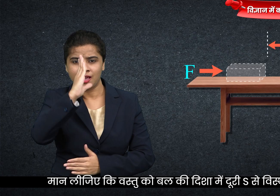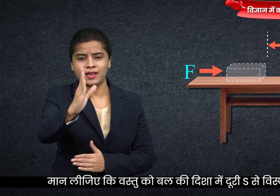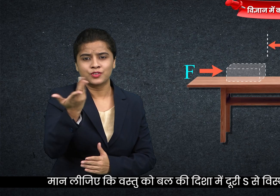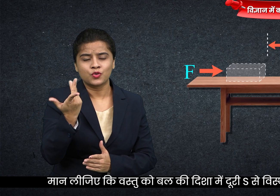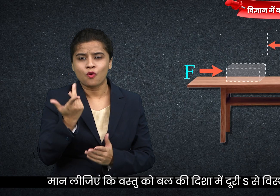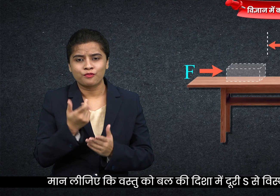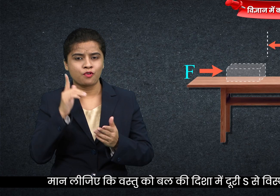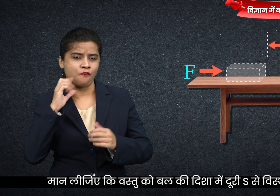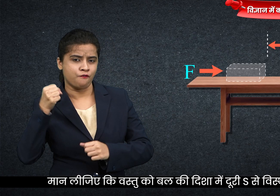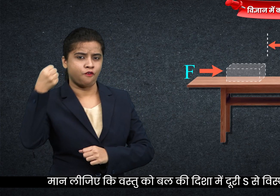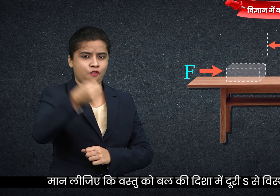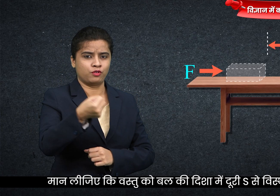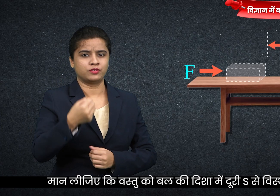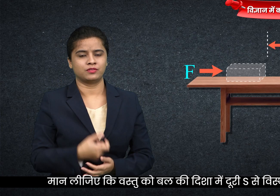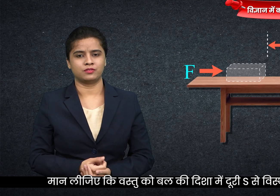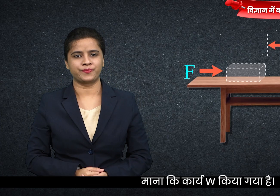है।